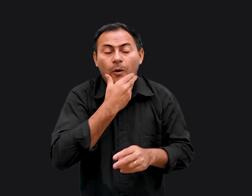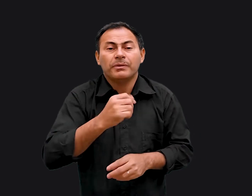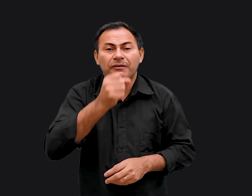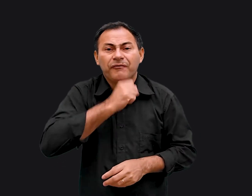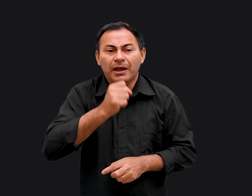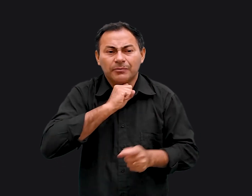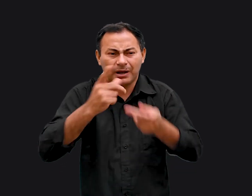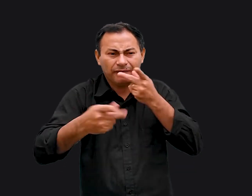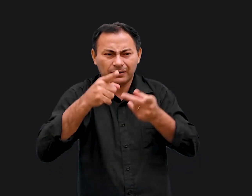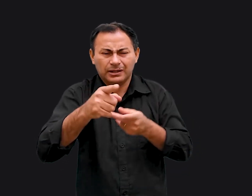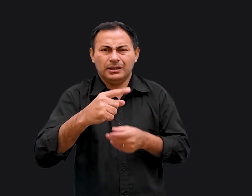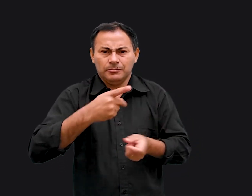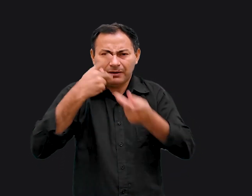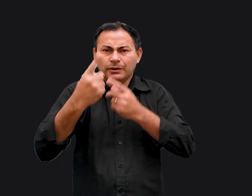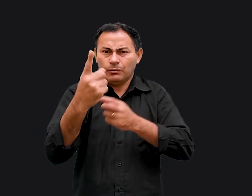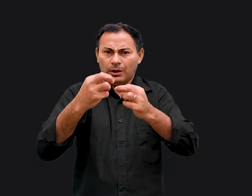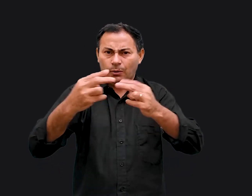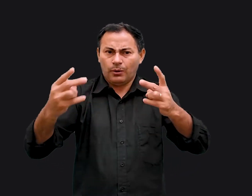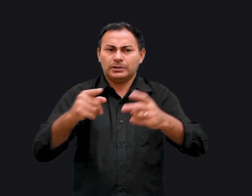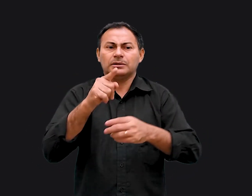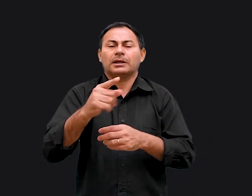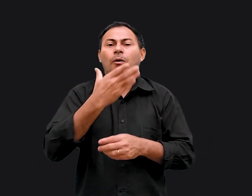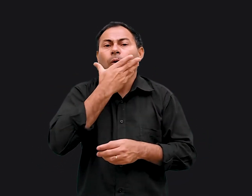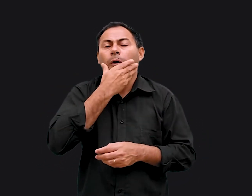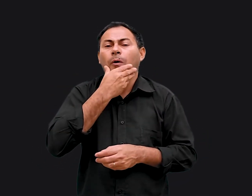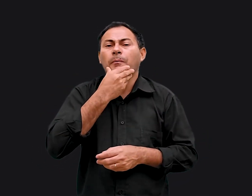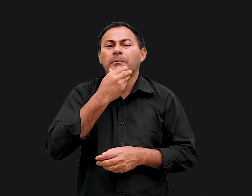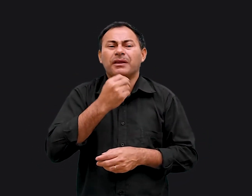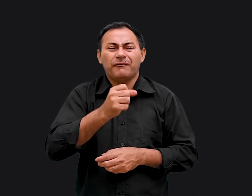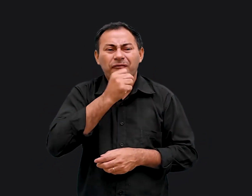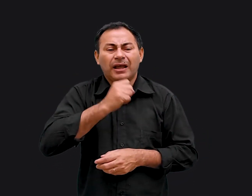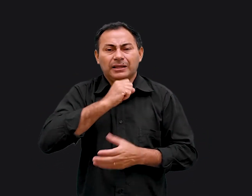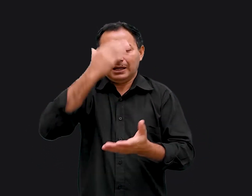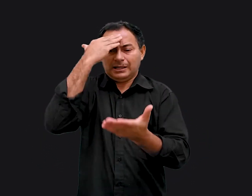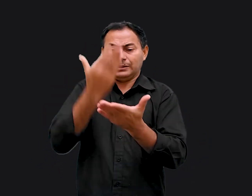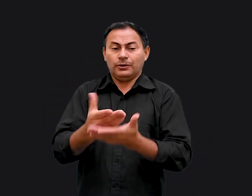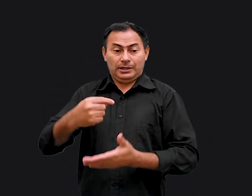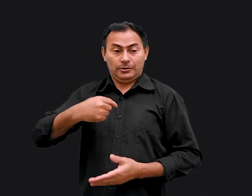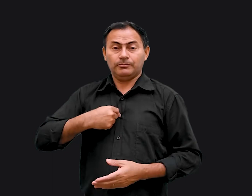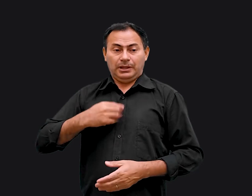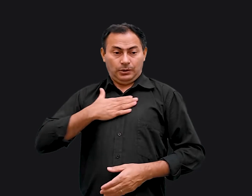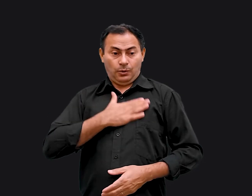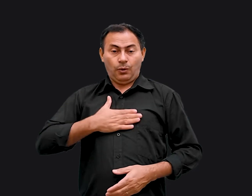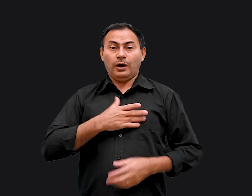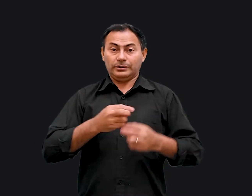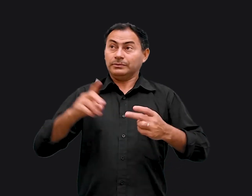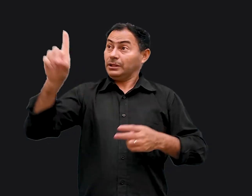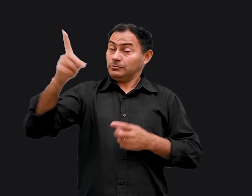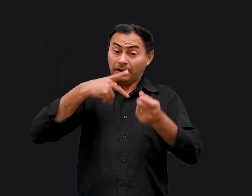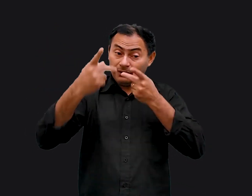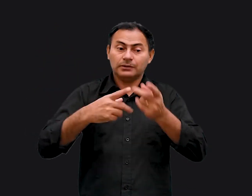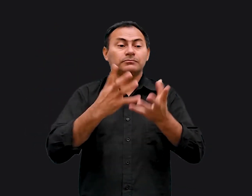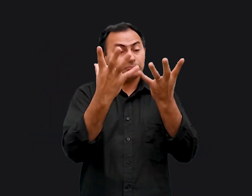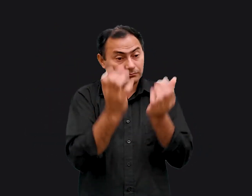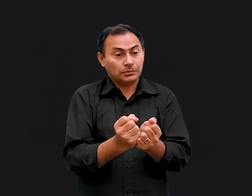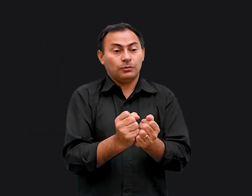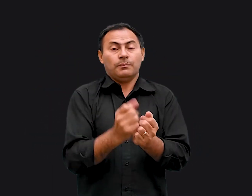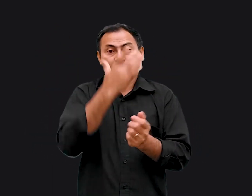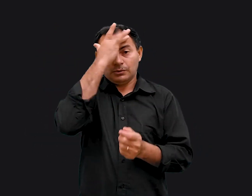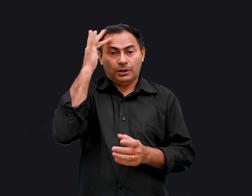homem velho e disse, eu disse uma coisa para aquele homem velho e ele acreditou em mim. Eu gosto disso. Vou considerá-lo um homem